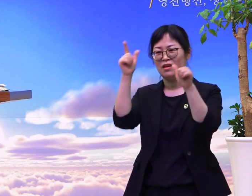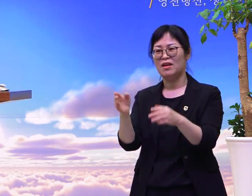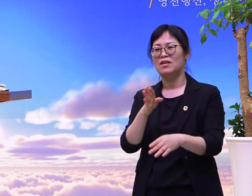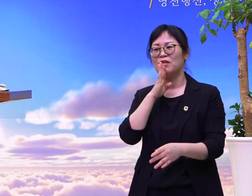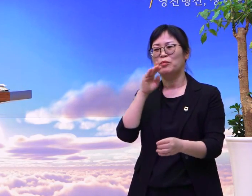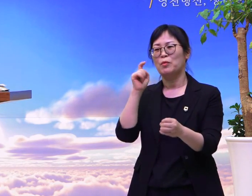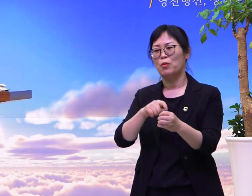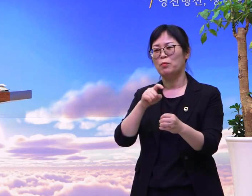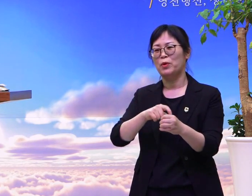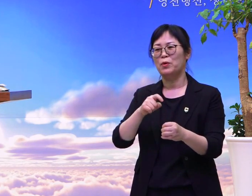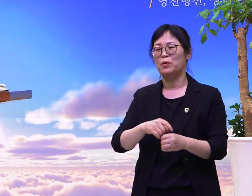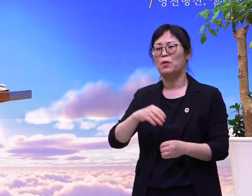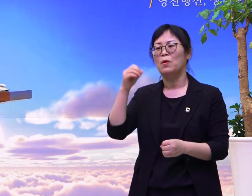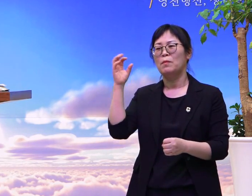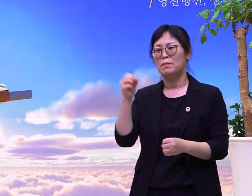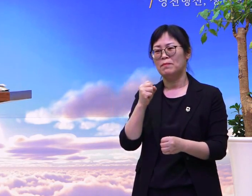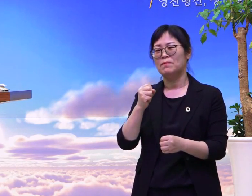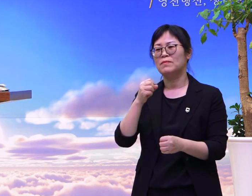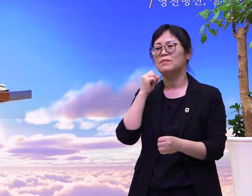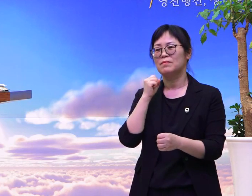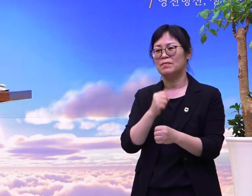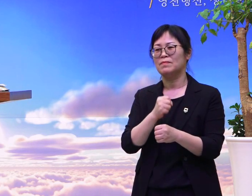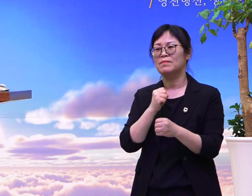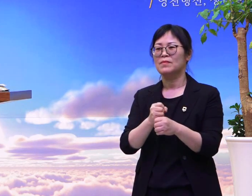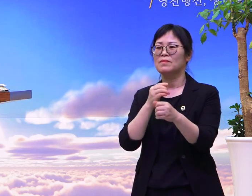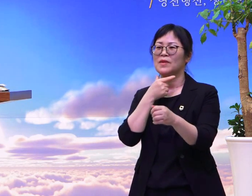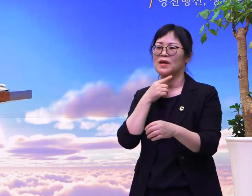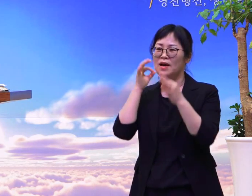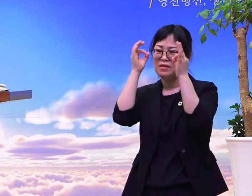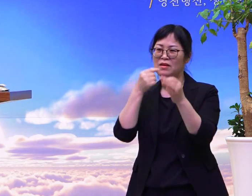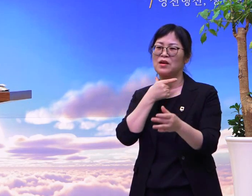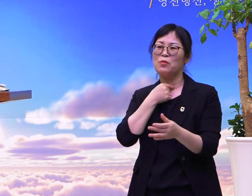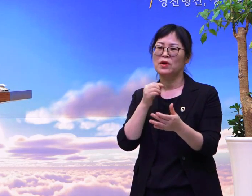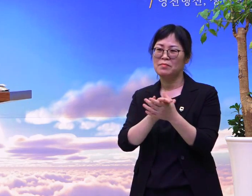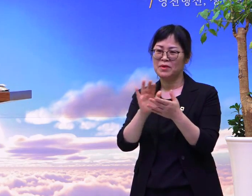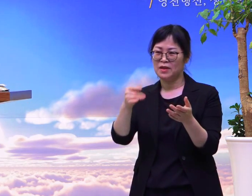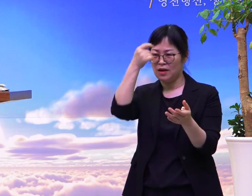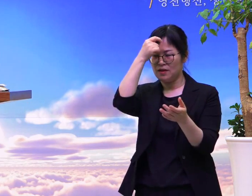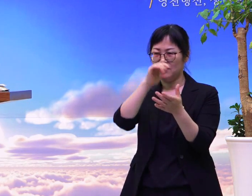참된 목적으로 삼으시기를 간절히 바랍니다. 기도하겠습니다.